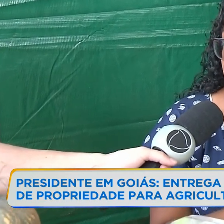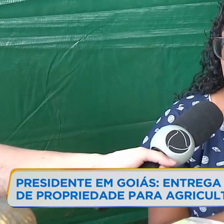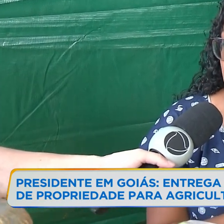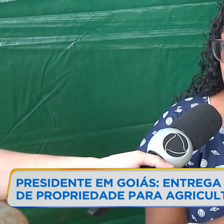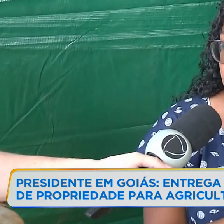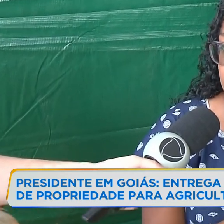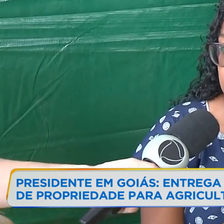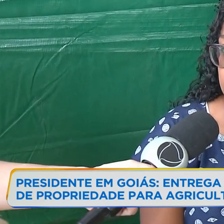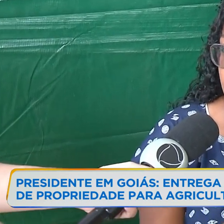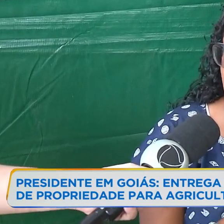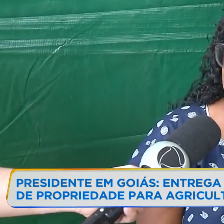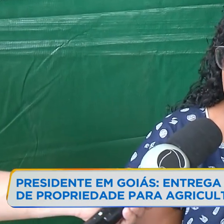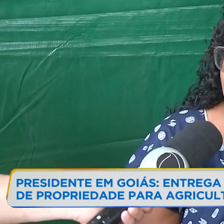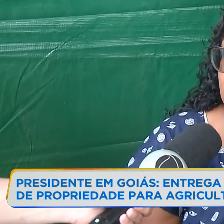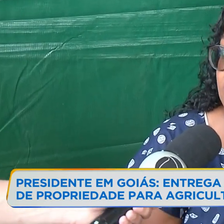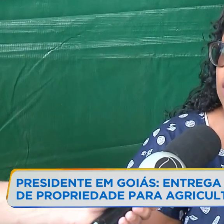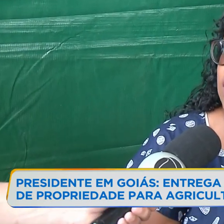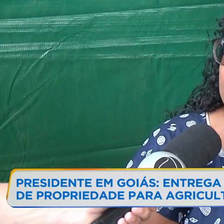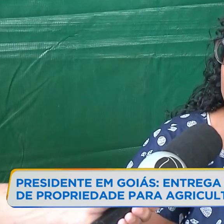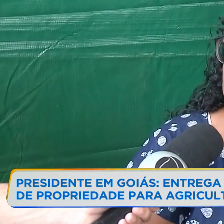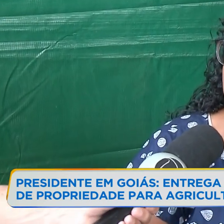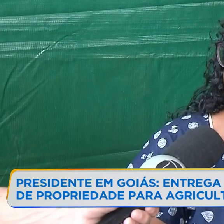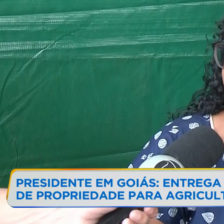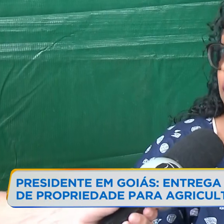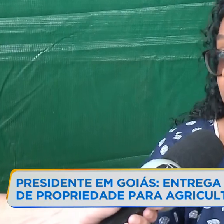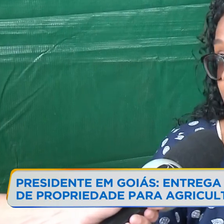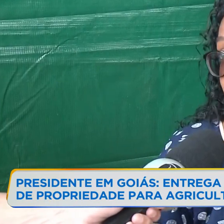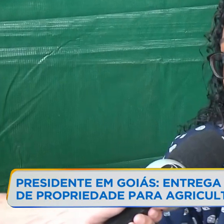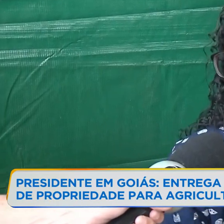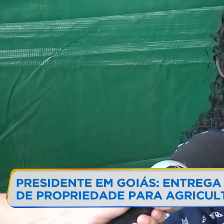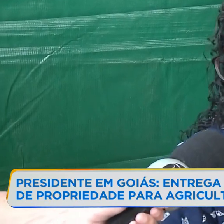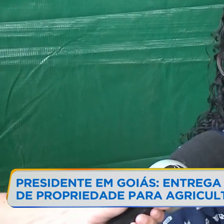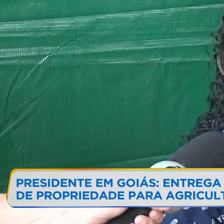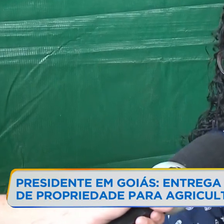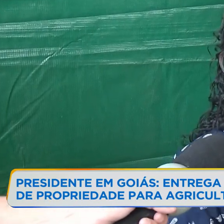gente vai ter uma terra para dar de garantia, se a gente precisar de financiamento, facilita, né?